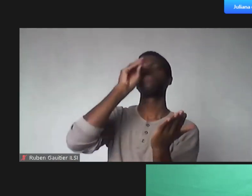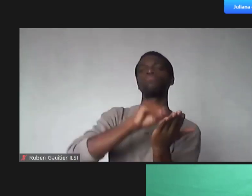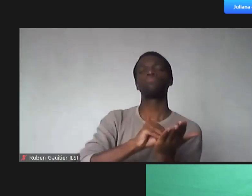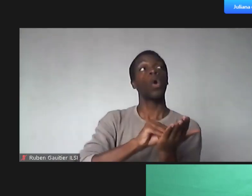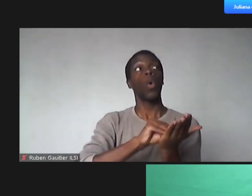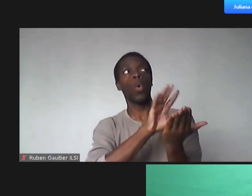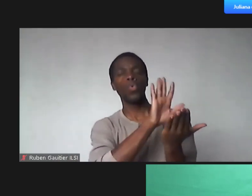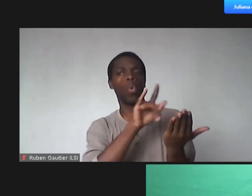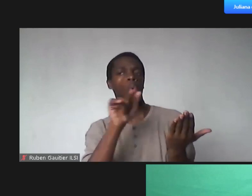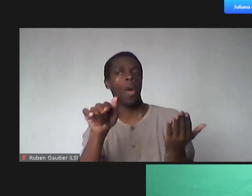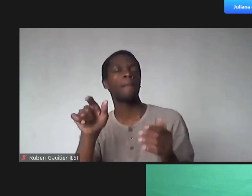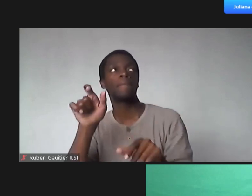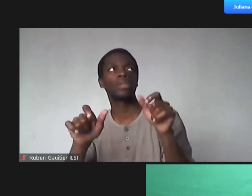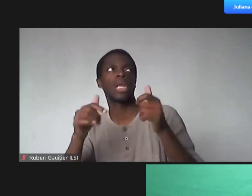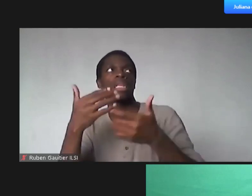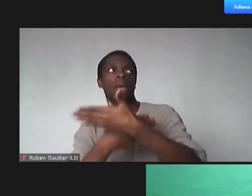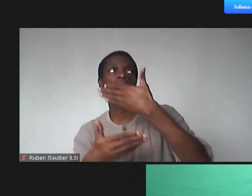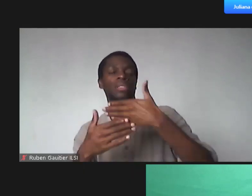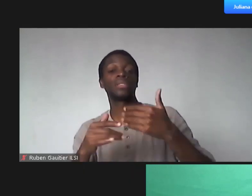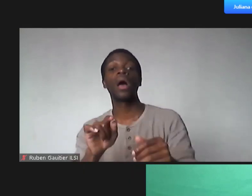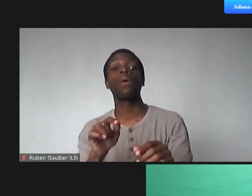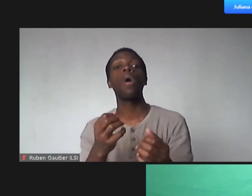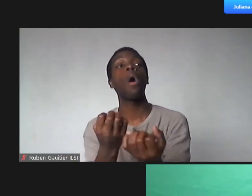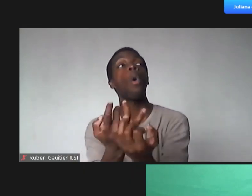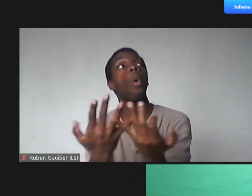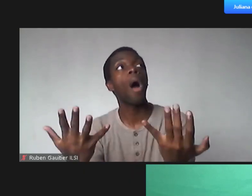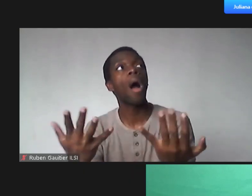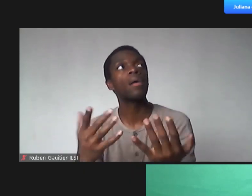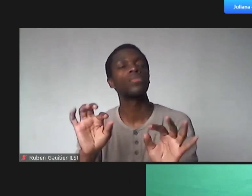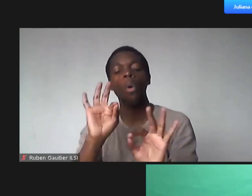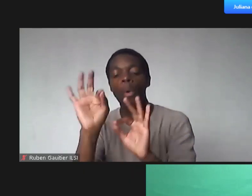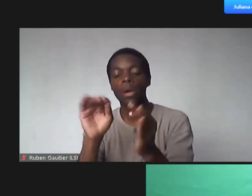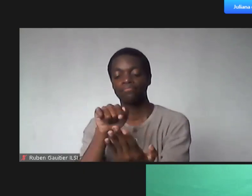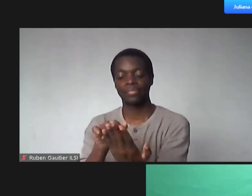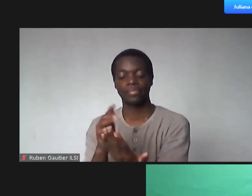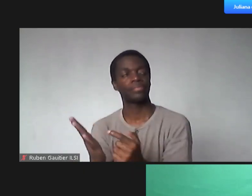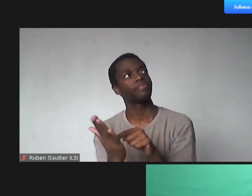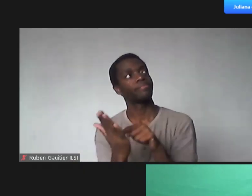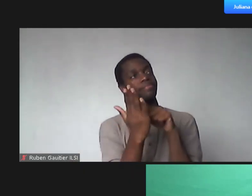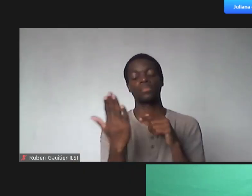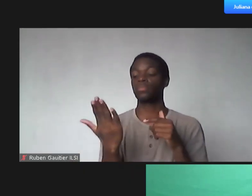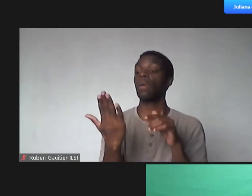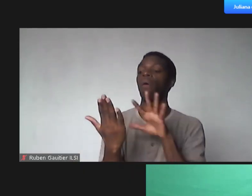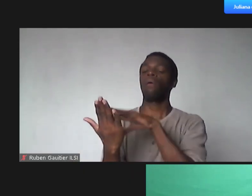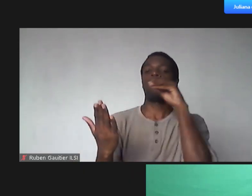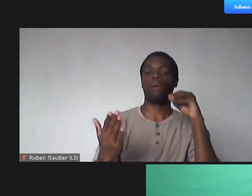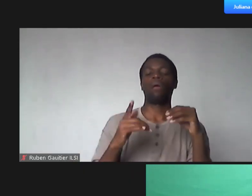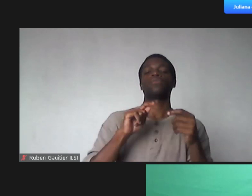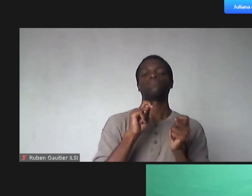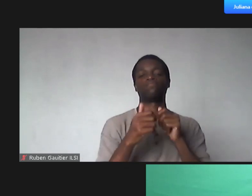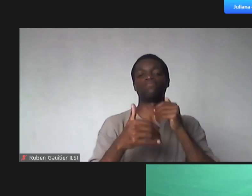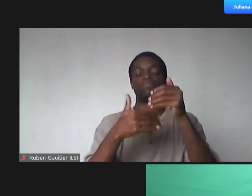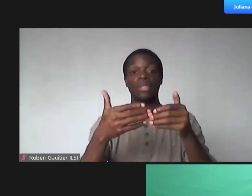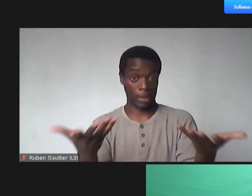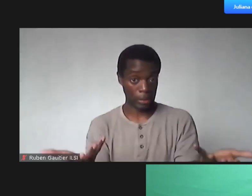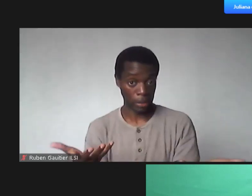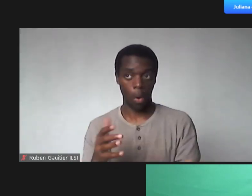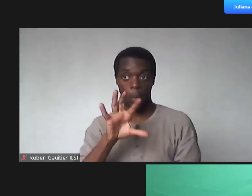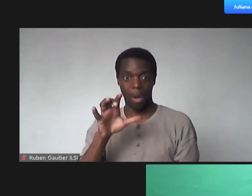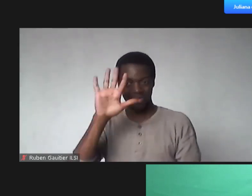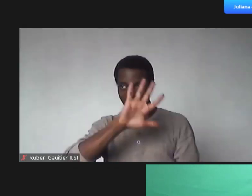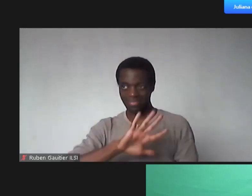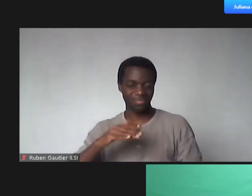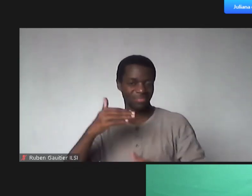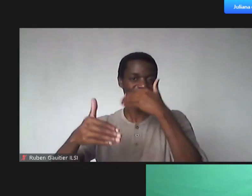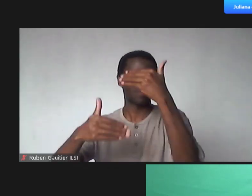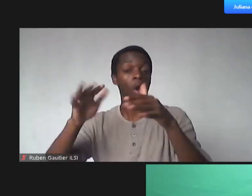es muy fundamental para el desarrollo del propio país también. Y para garantizar la democracia también,